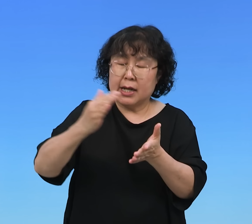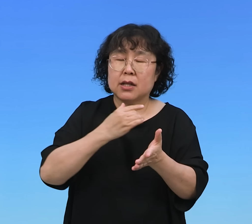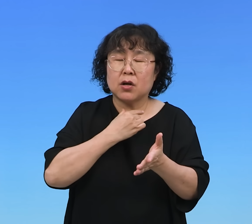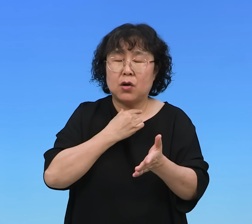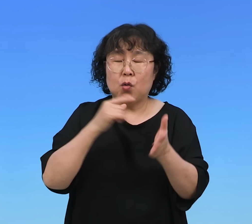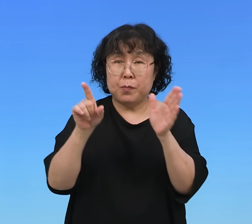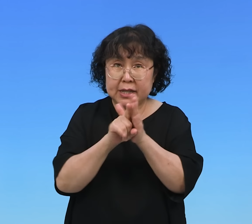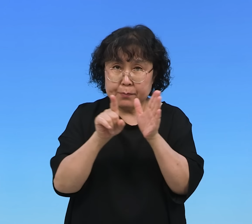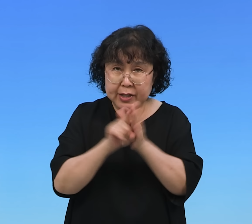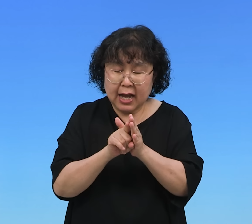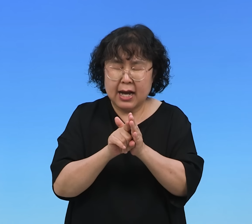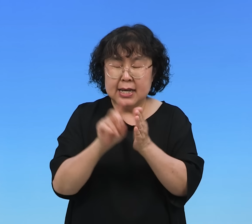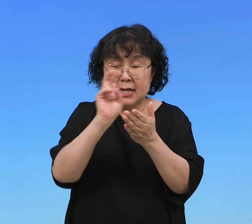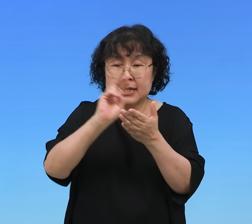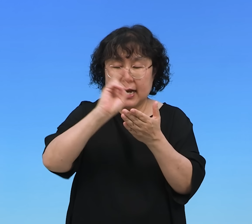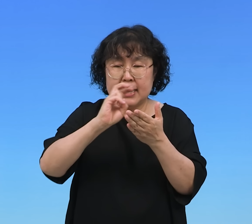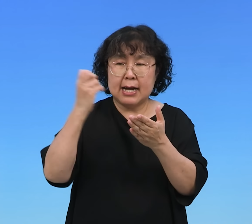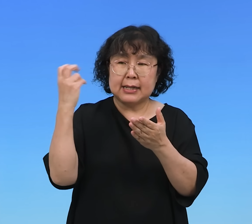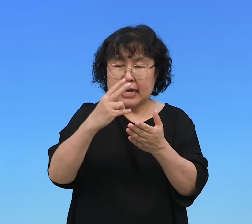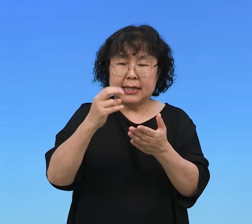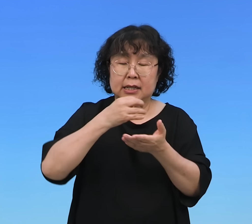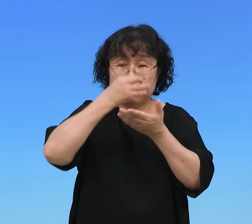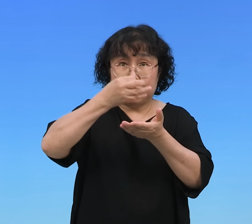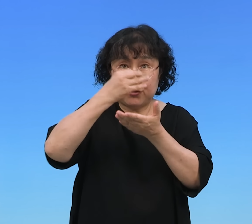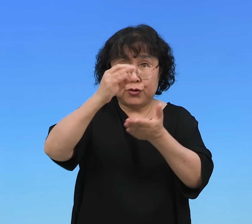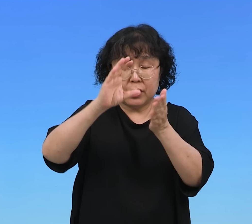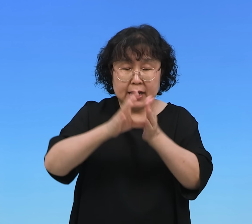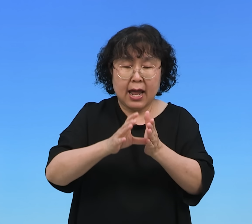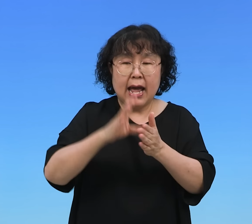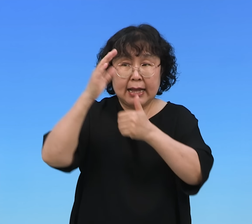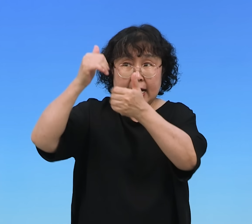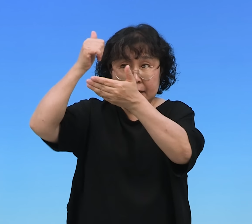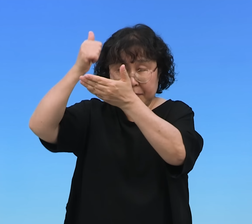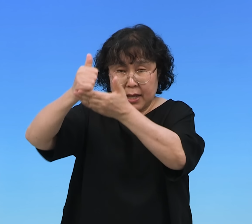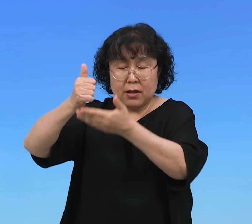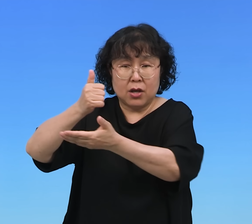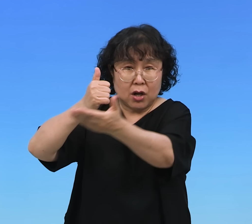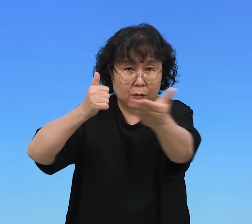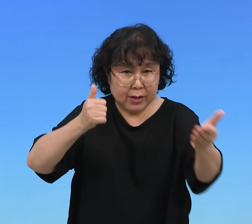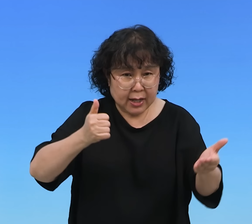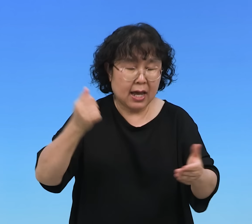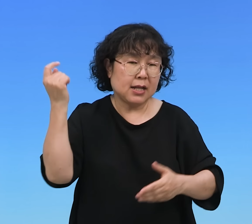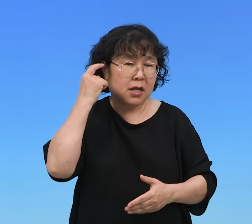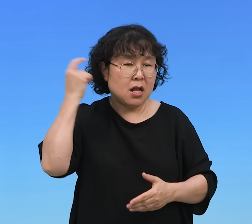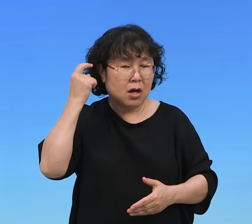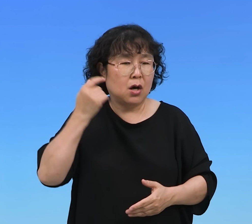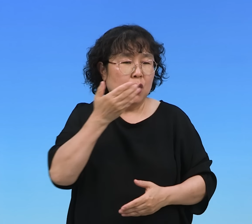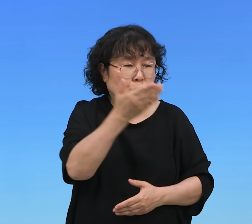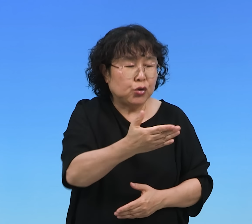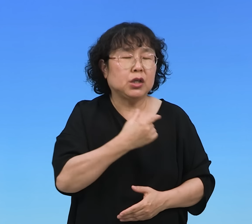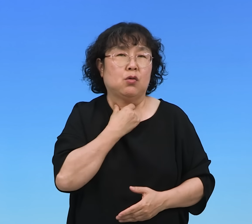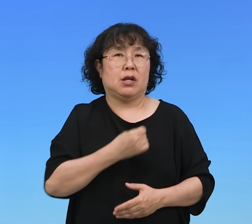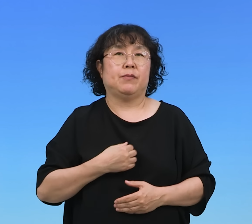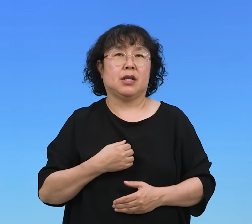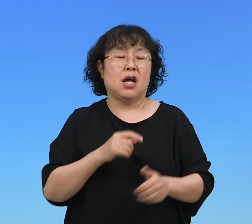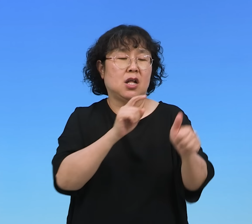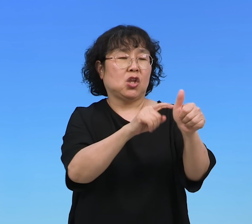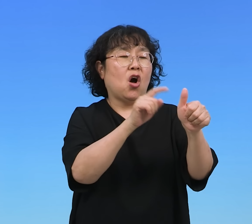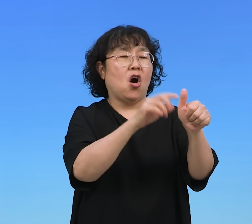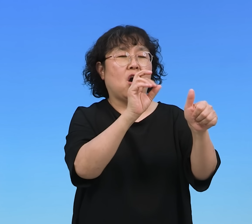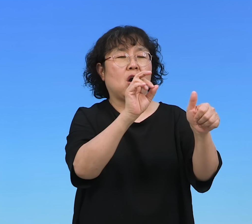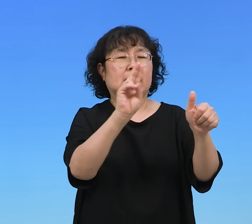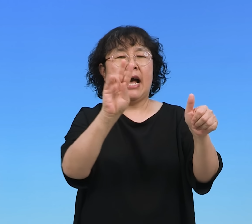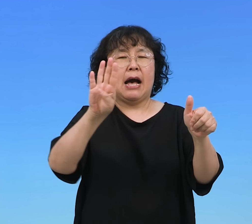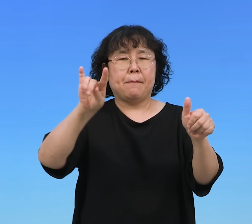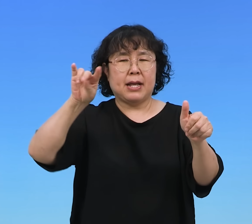동안에 하나님이 네가 야베스다. 네가 왜 네가 초라하냐, 어떻게 네가 장기판에 졸이냐,